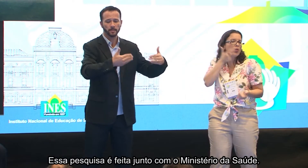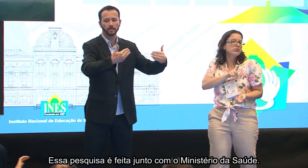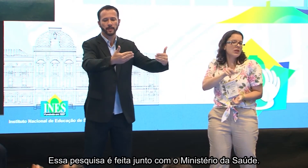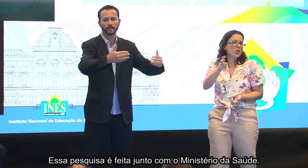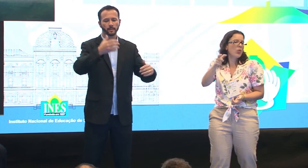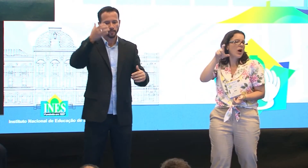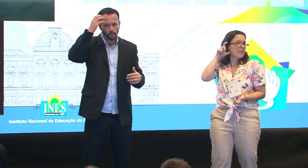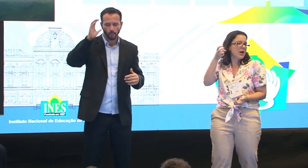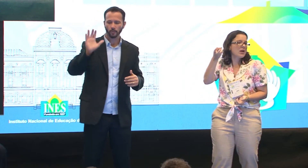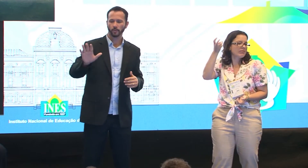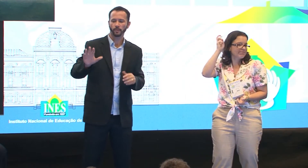Saúde,